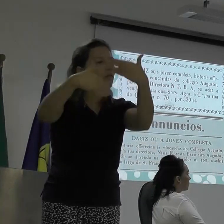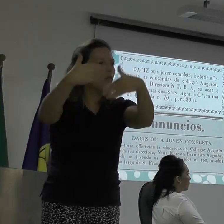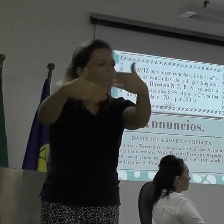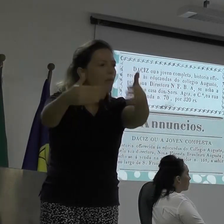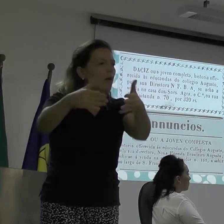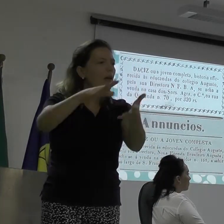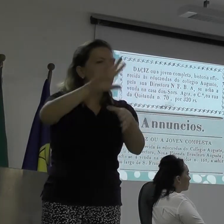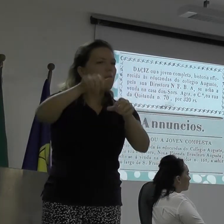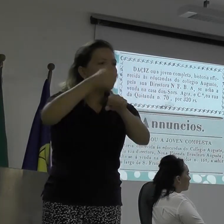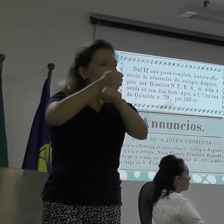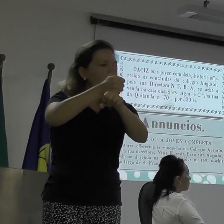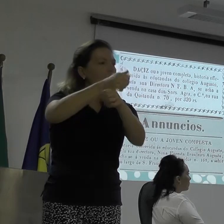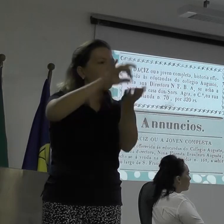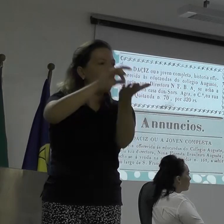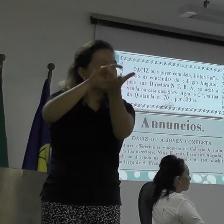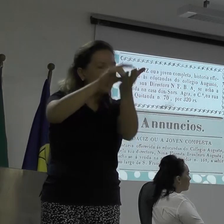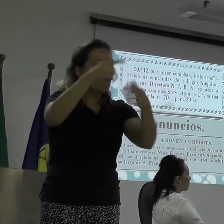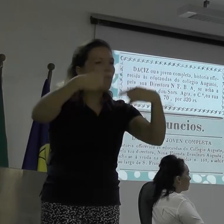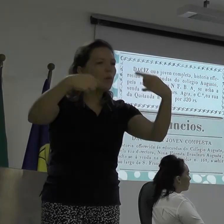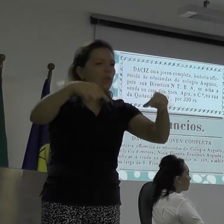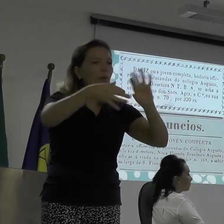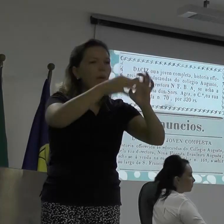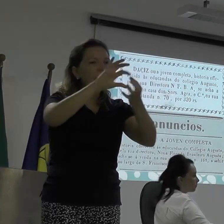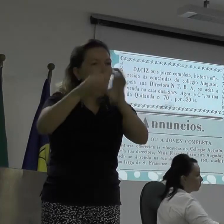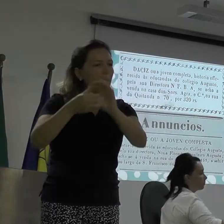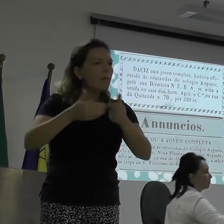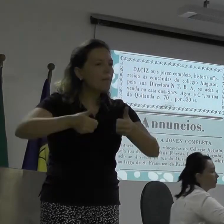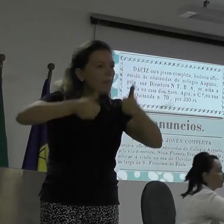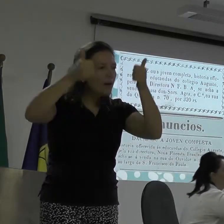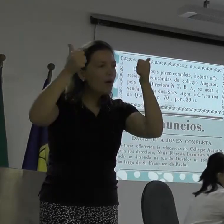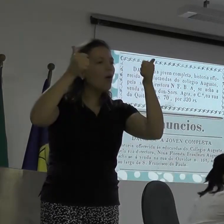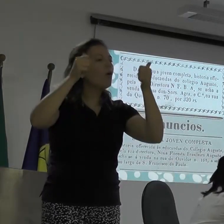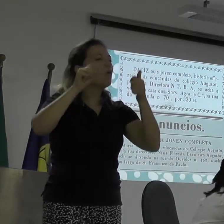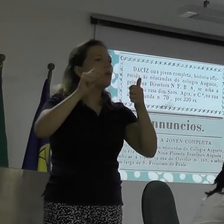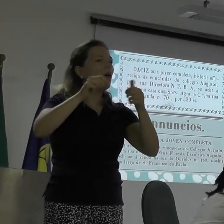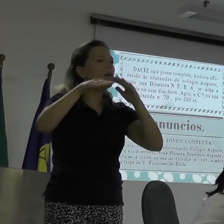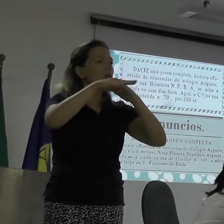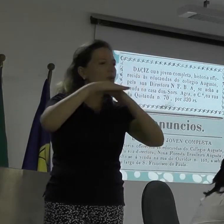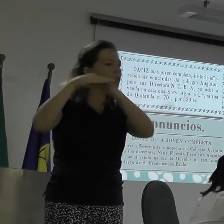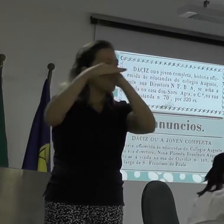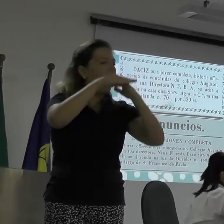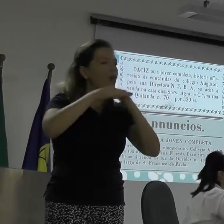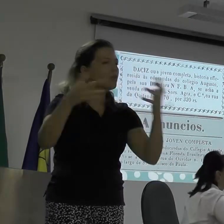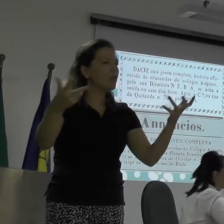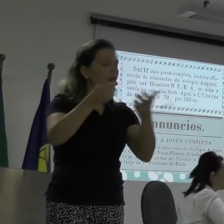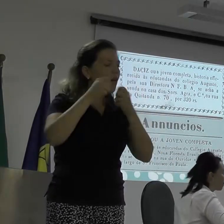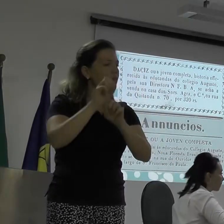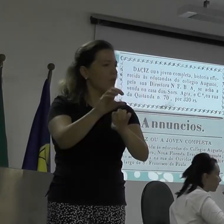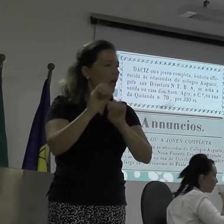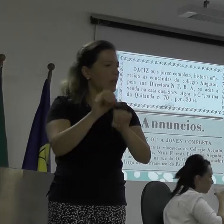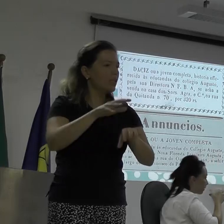e implementação de políticas integradas de melhoria da equidade e qualidade da educação em todos os